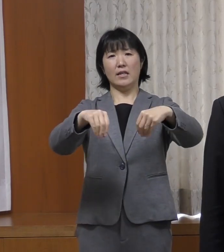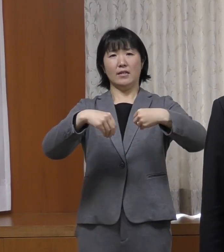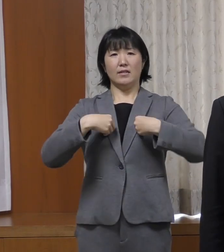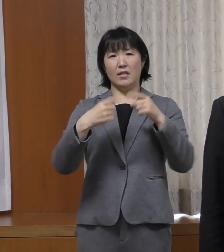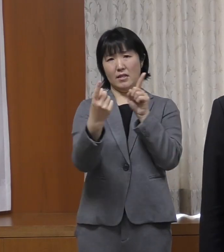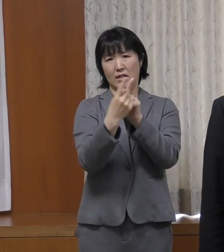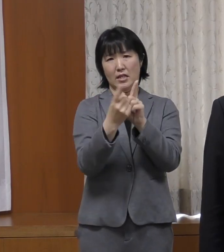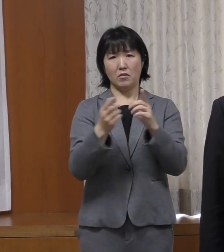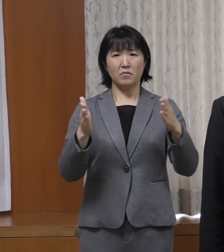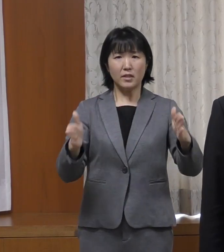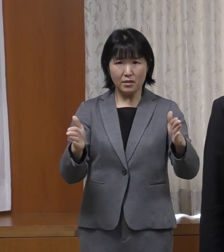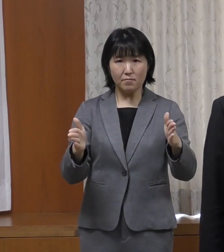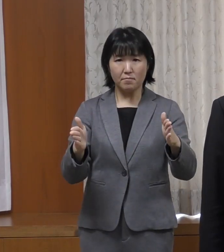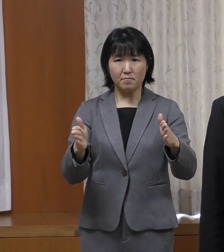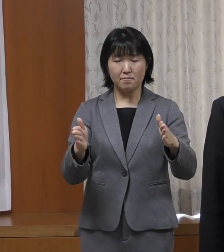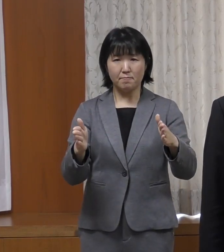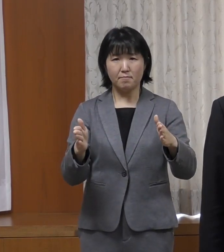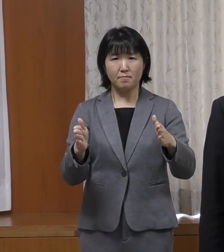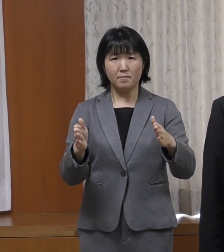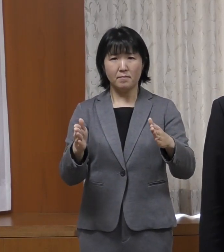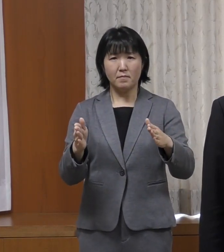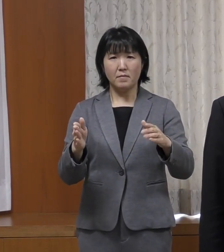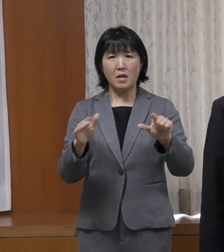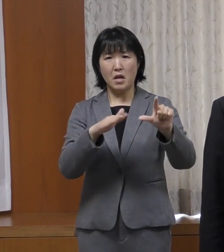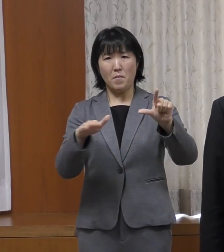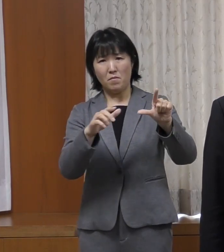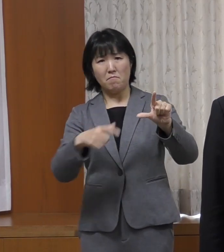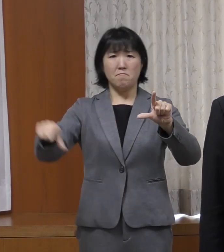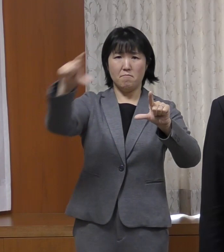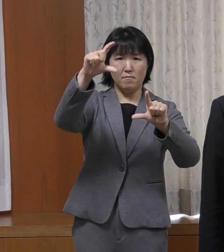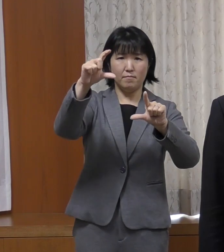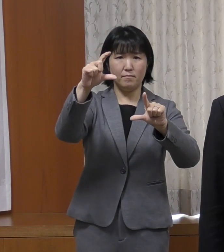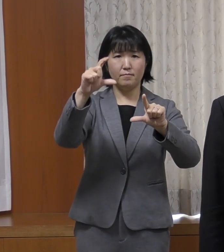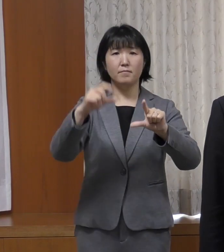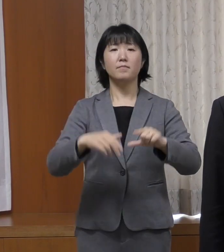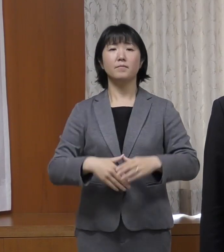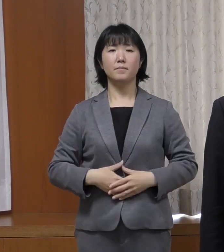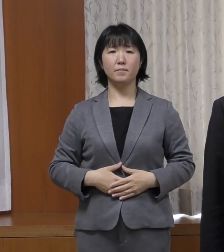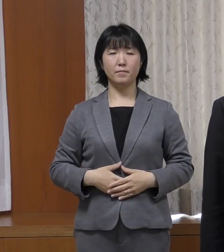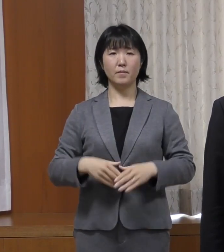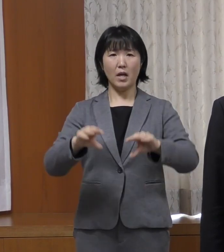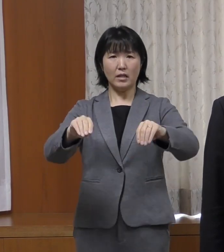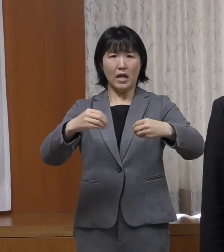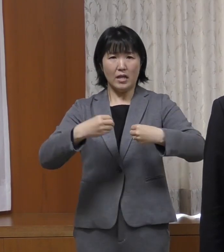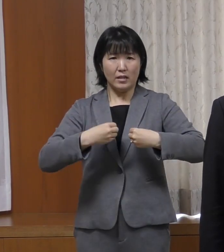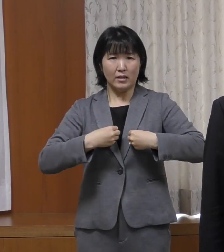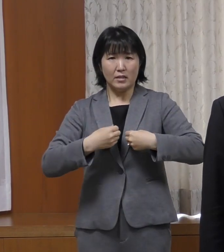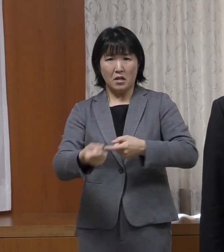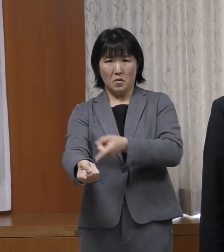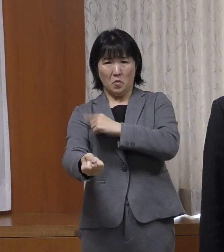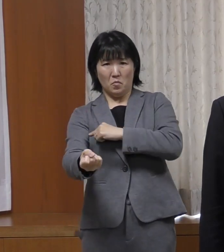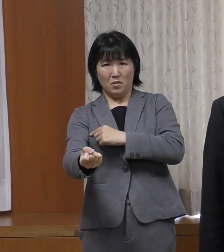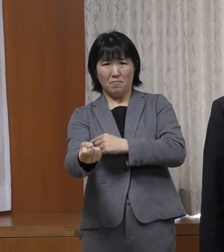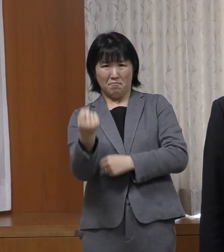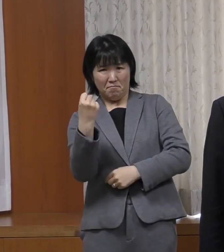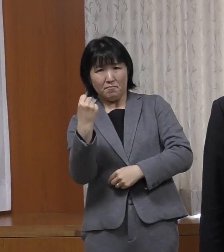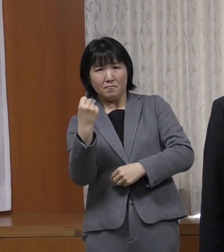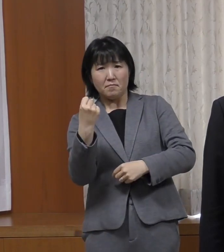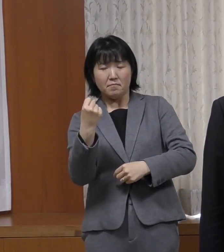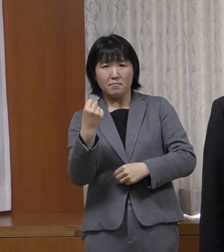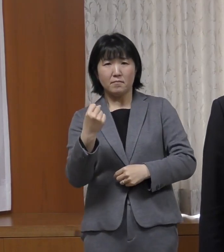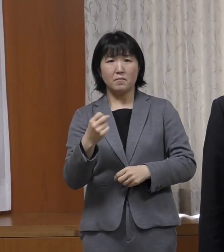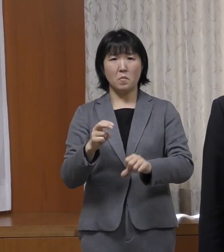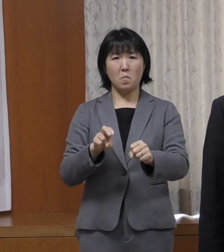規へ警戒レベルを引き上げました。感染力の強い変異株の影響により